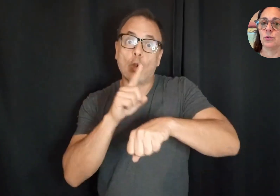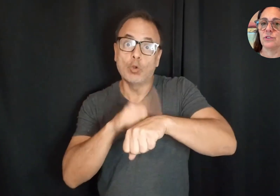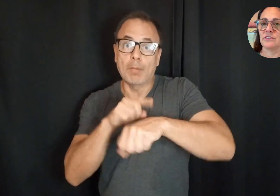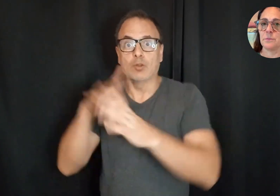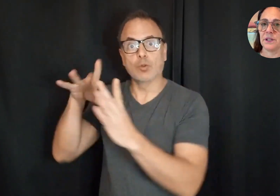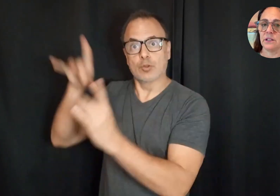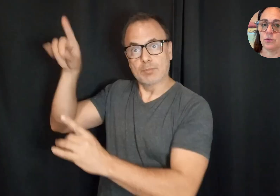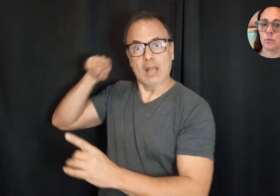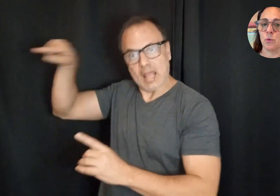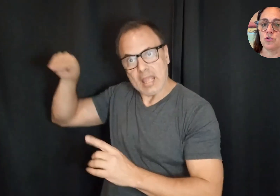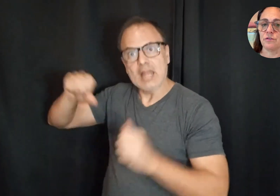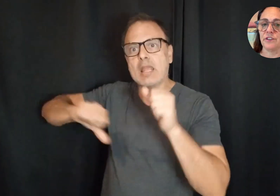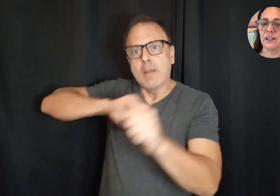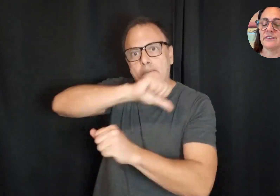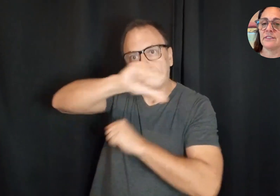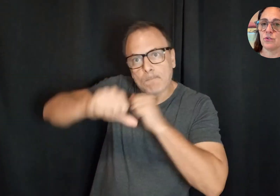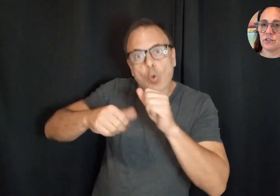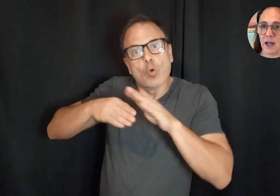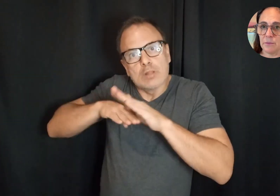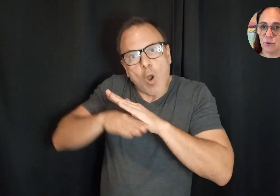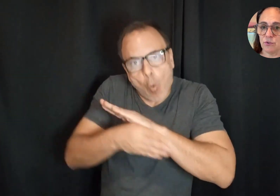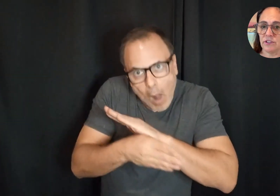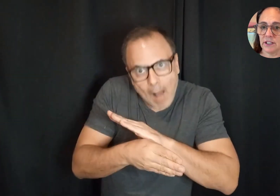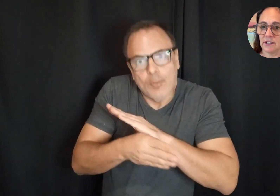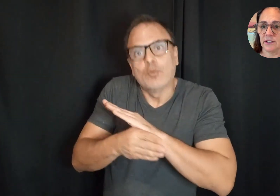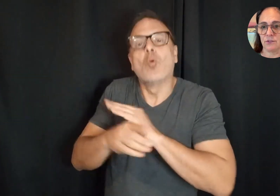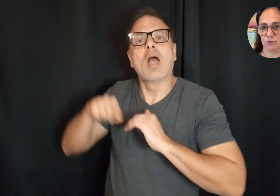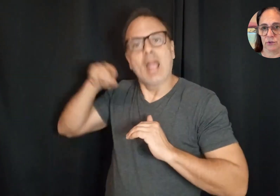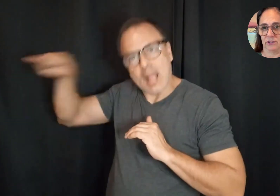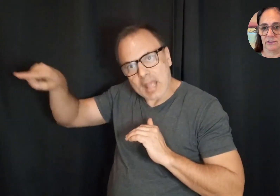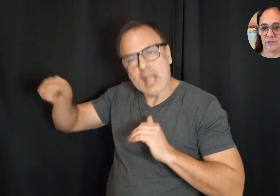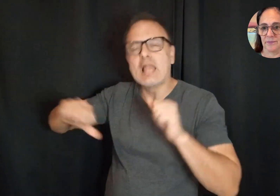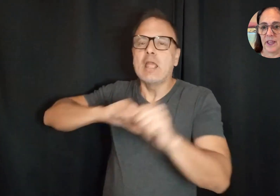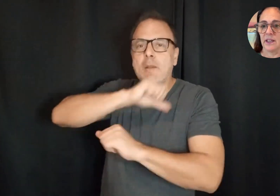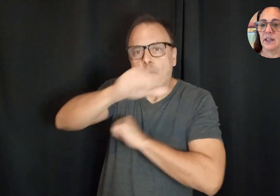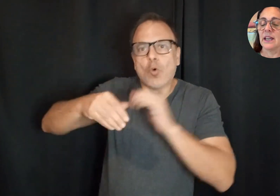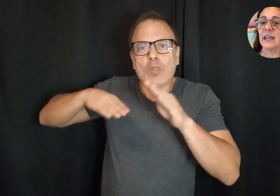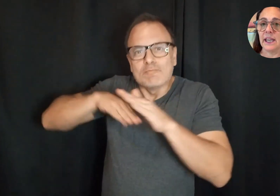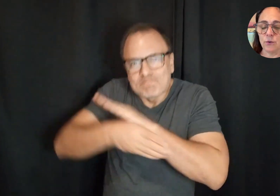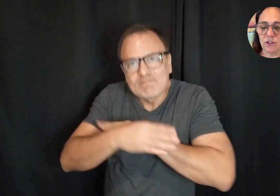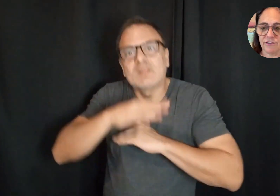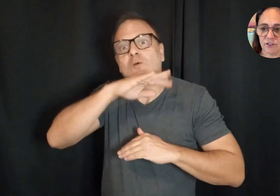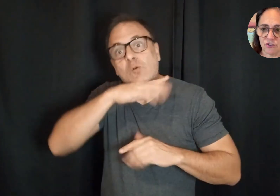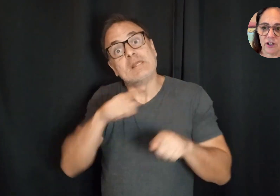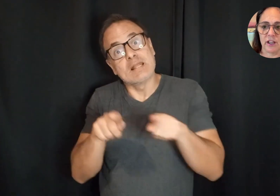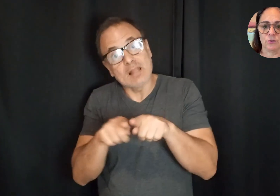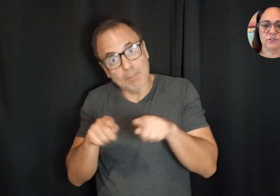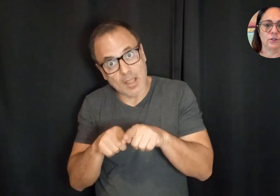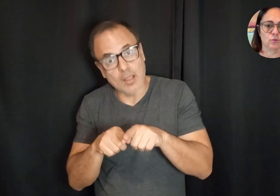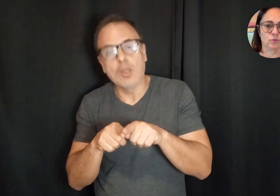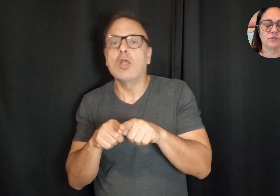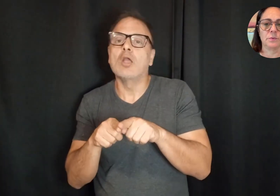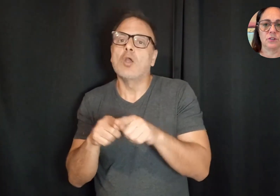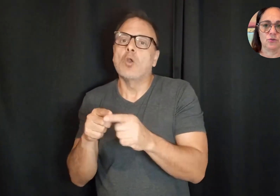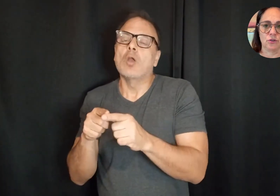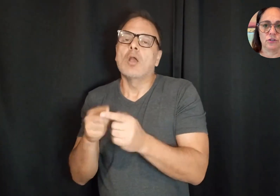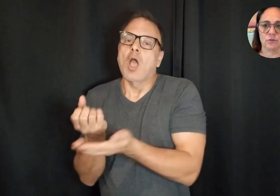o espírito modifica seus hábitos e inclinações. Em O Evangelho segundo o Espiritismo,